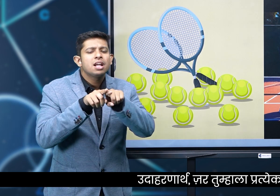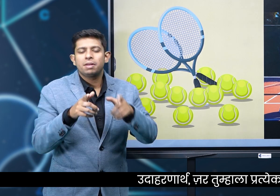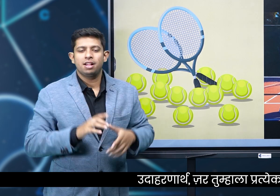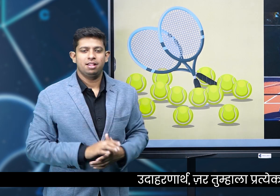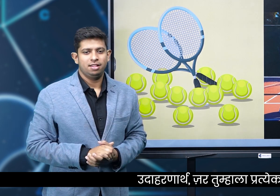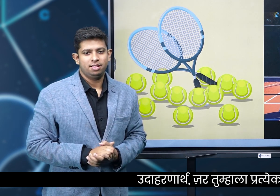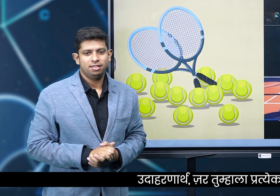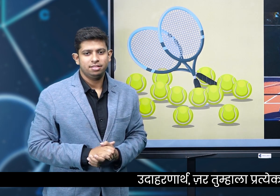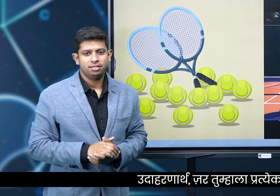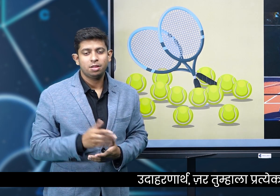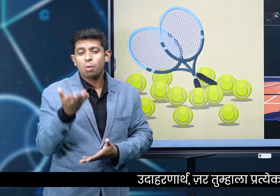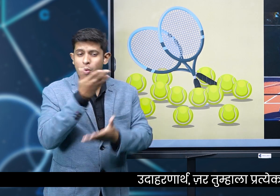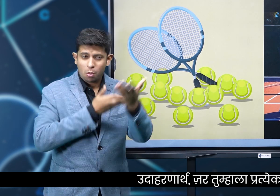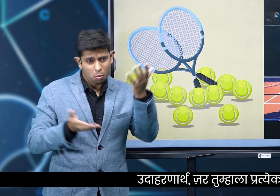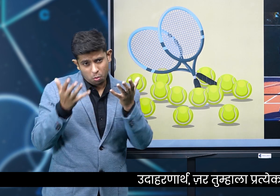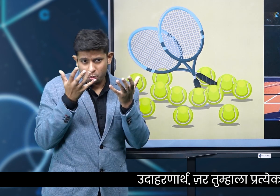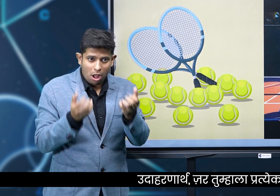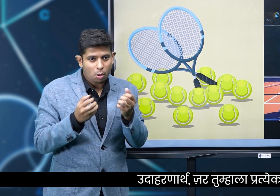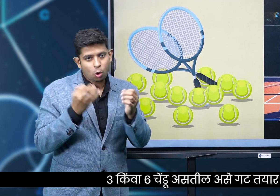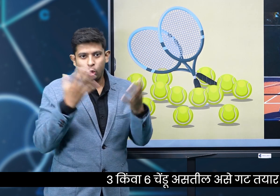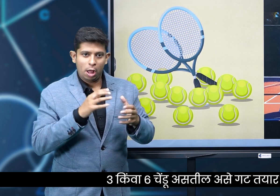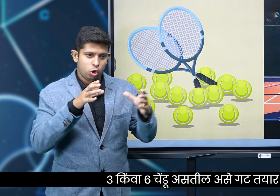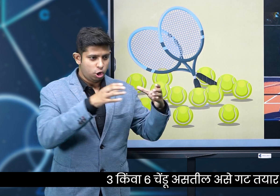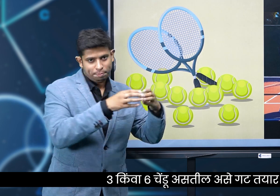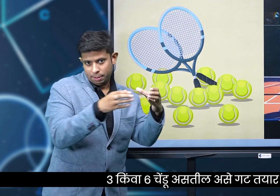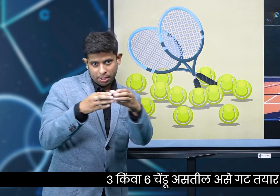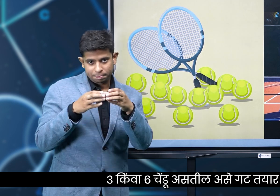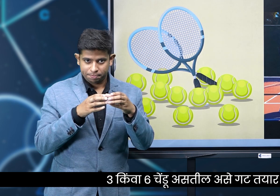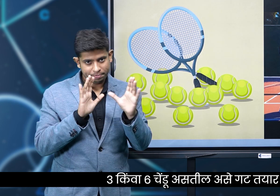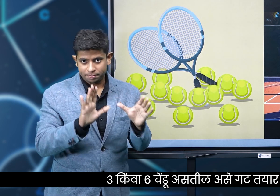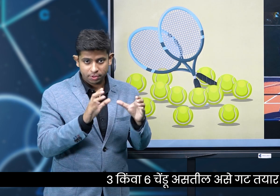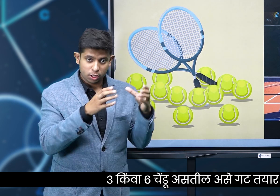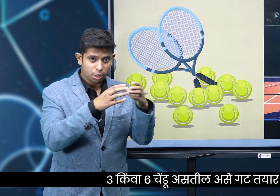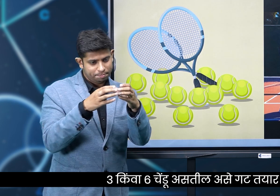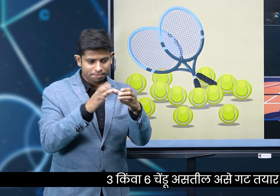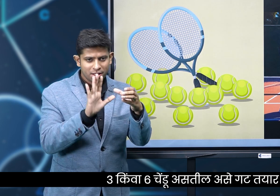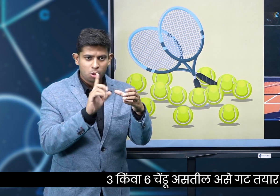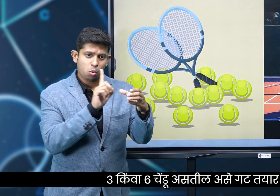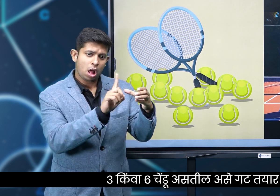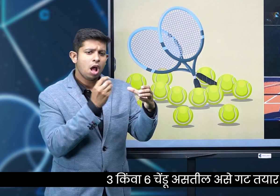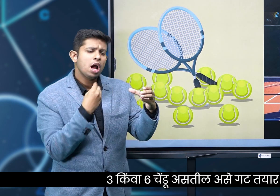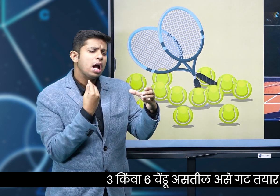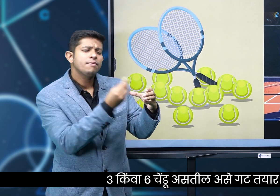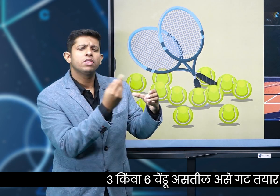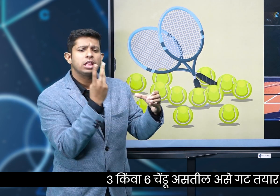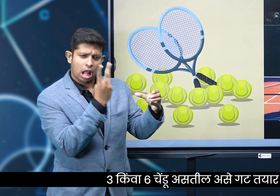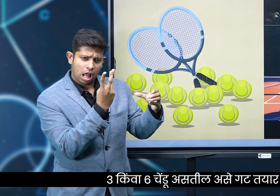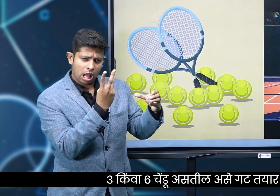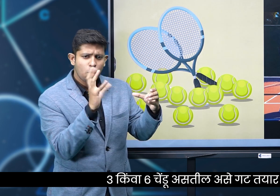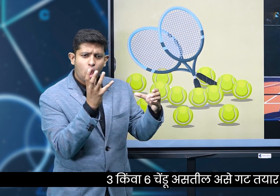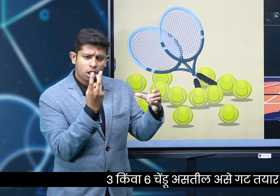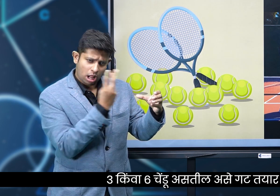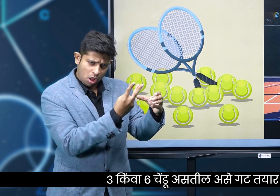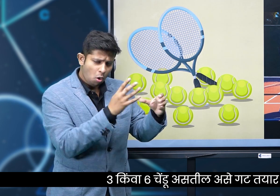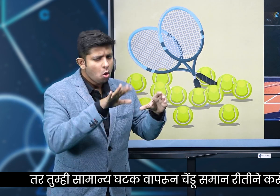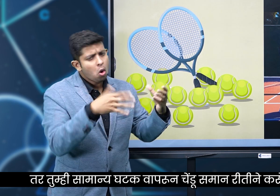उदाहरणार्थ, जर तुम्हाला प्रत्येक गटात 3 किंवा 6 चेंडू असतील असे गट तयार करायचे आहे, तर